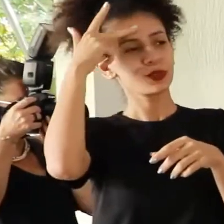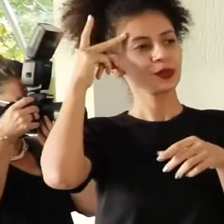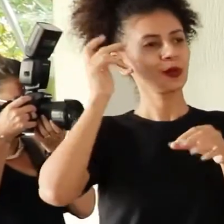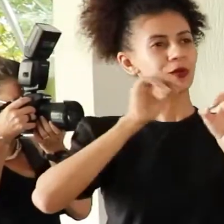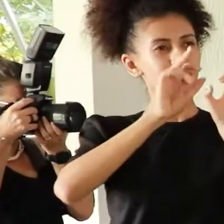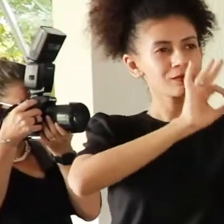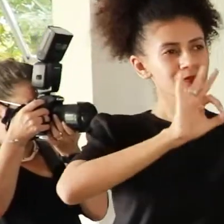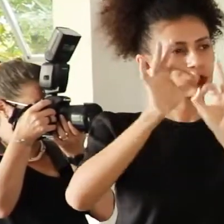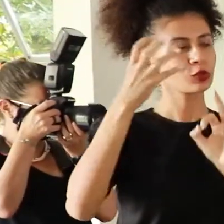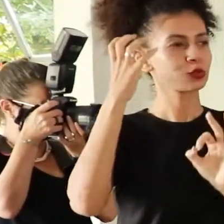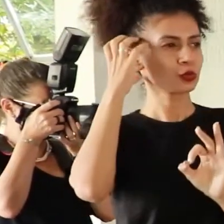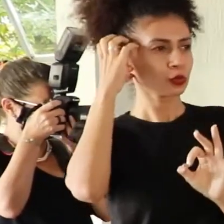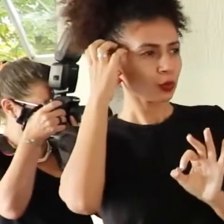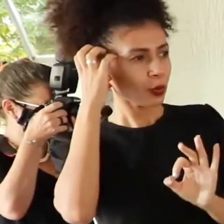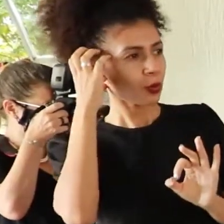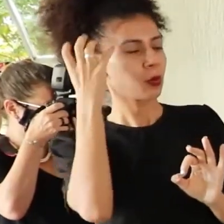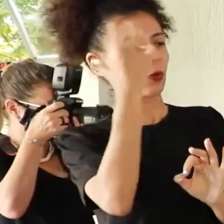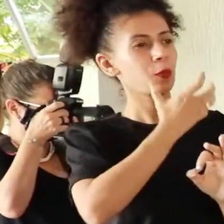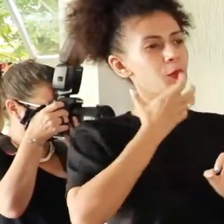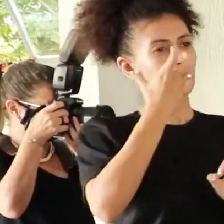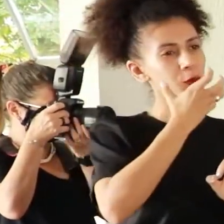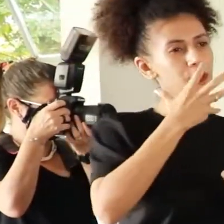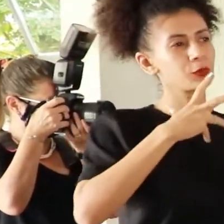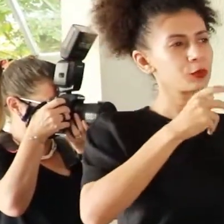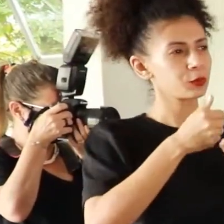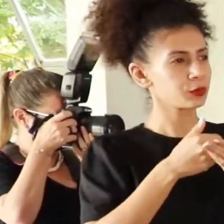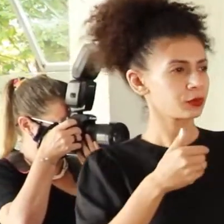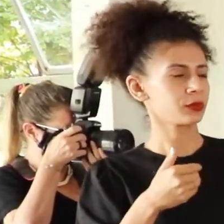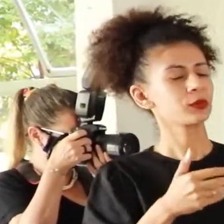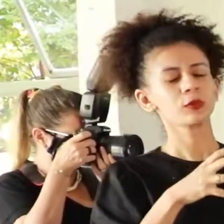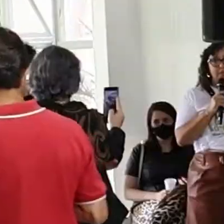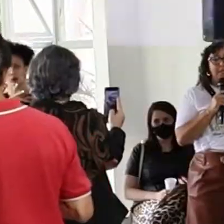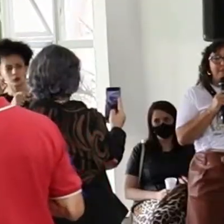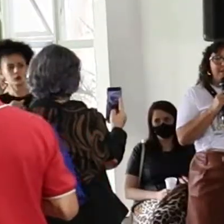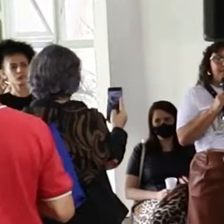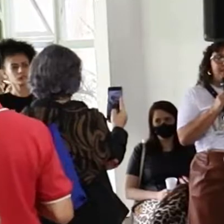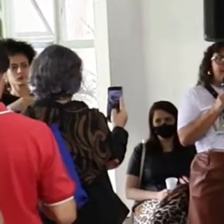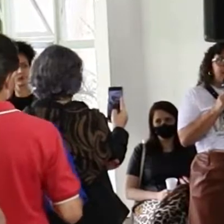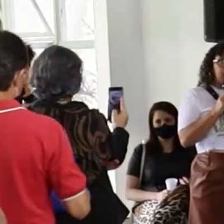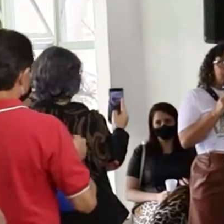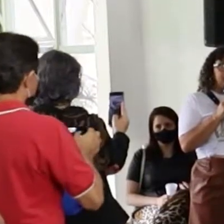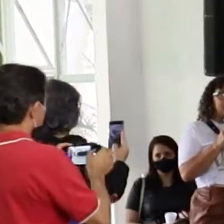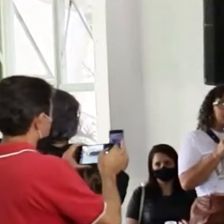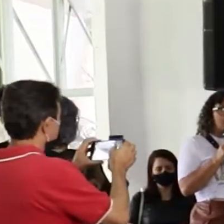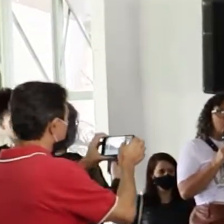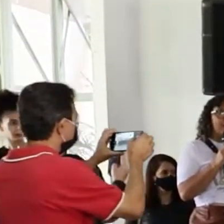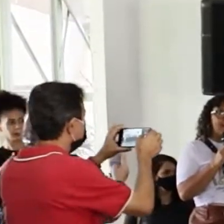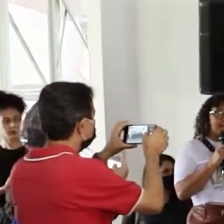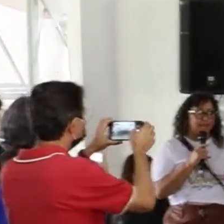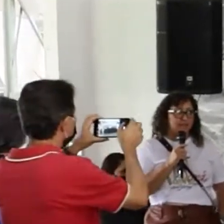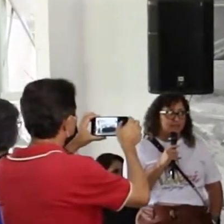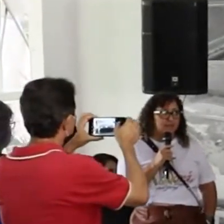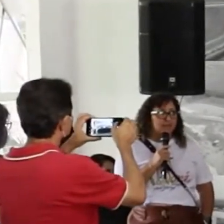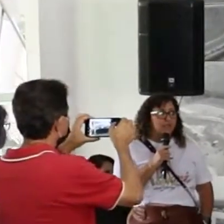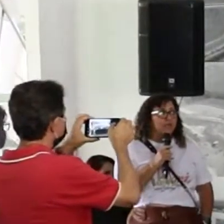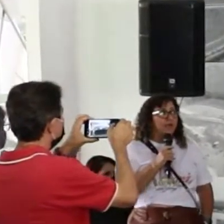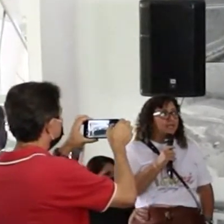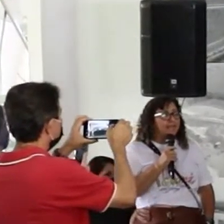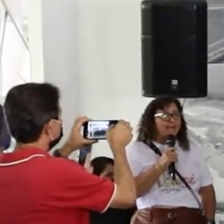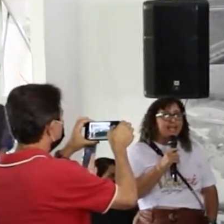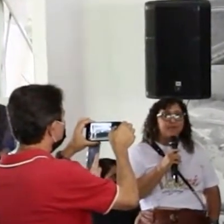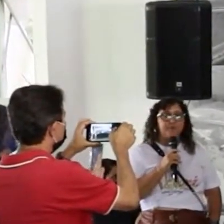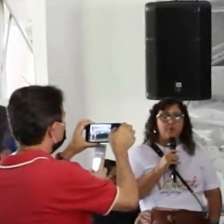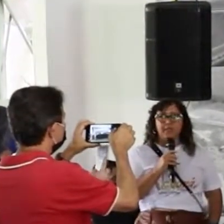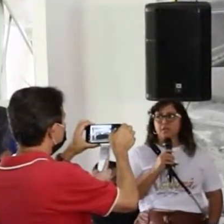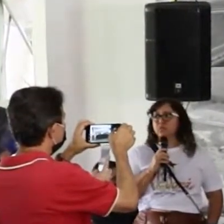é o som os músicos todos todos que estão trabalhando na equipe são guardar esses